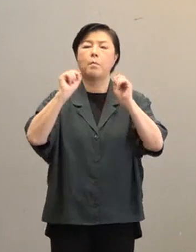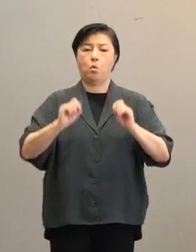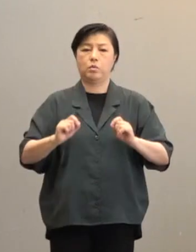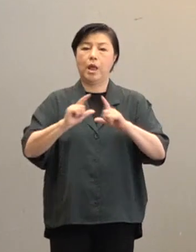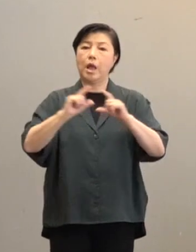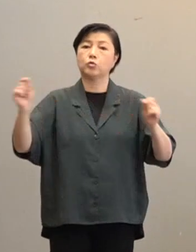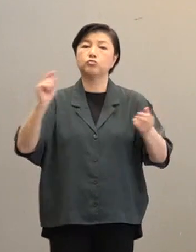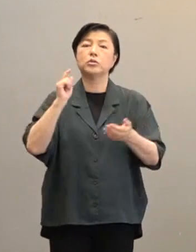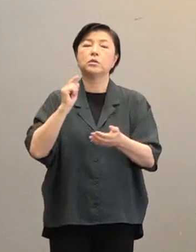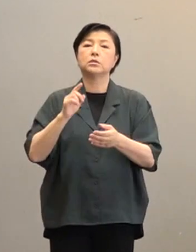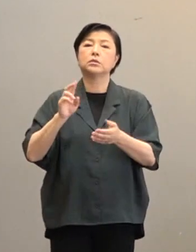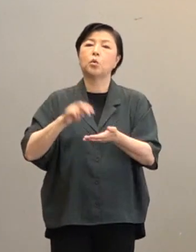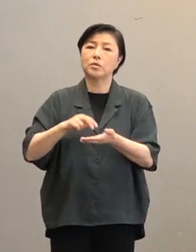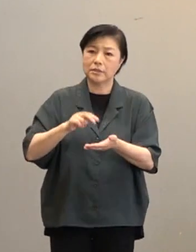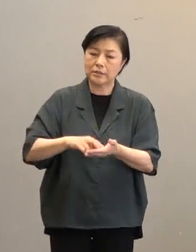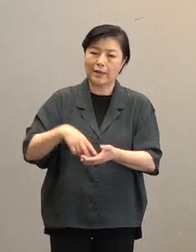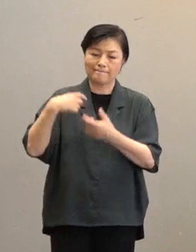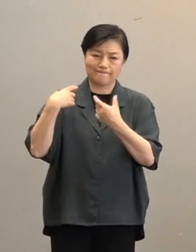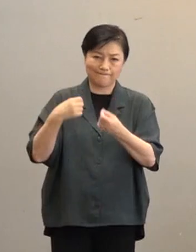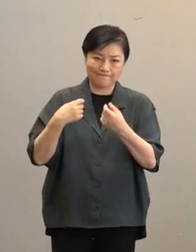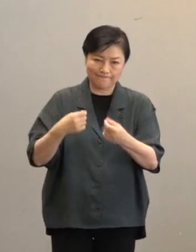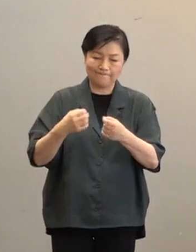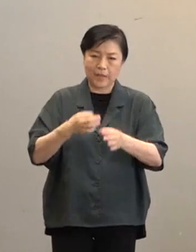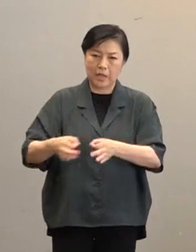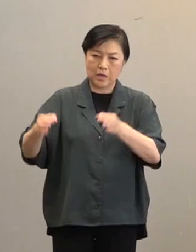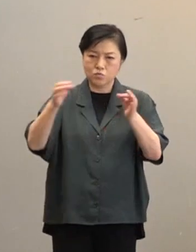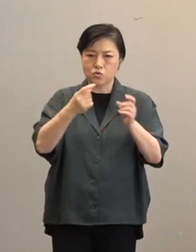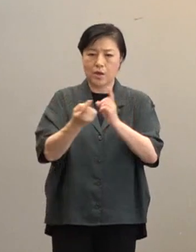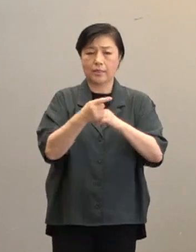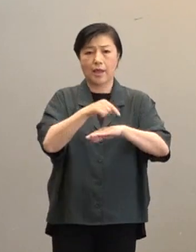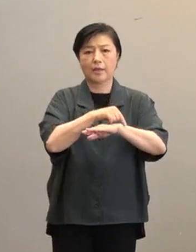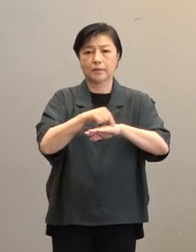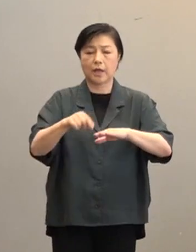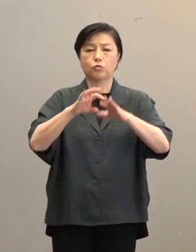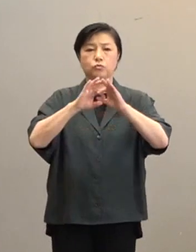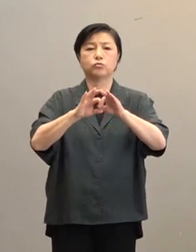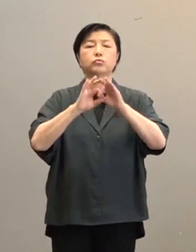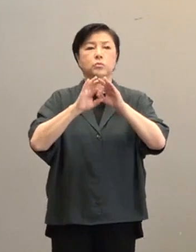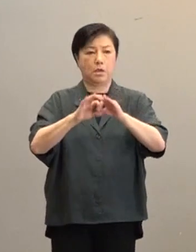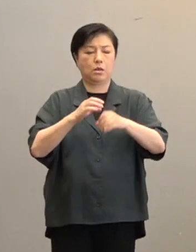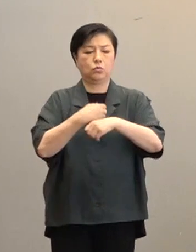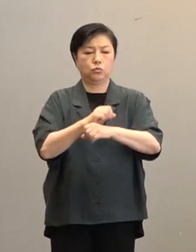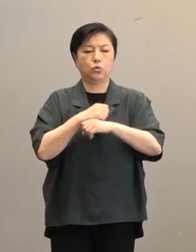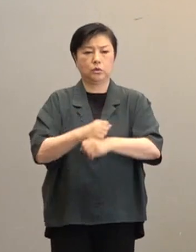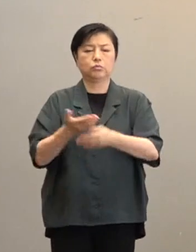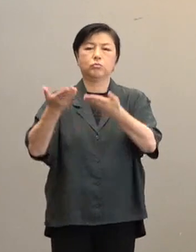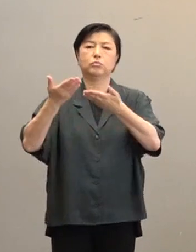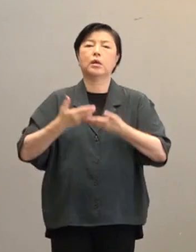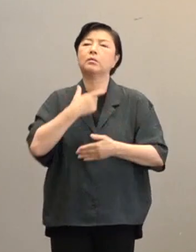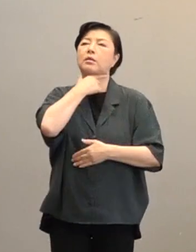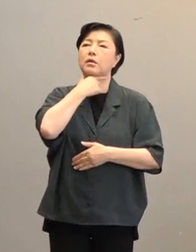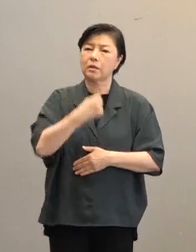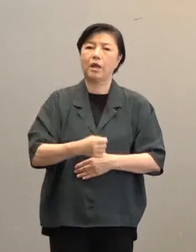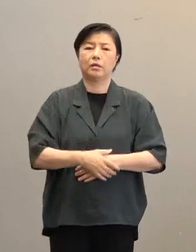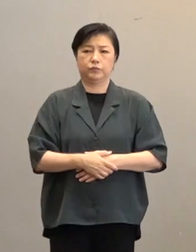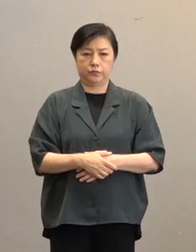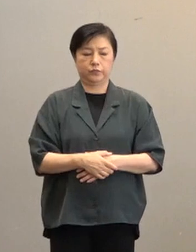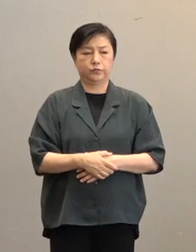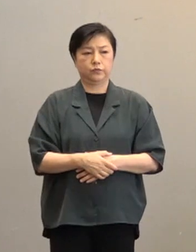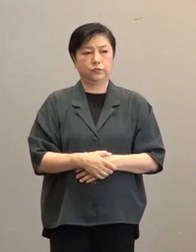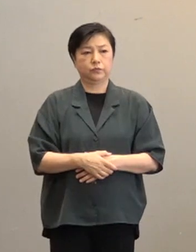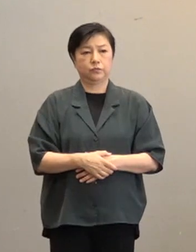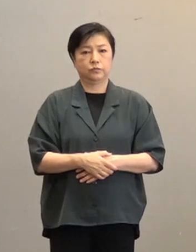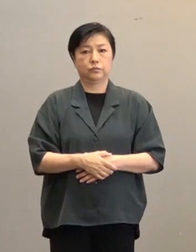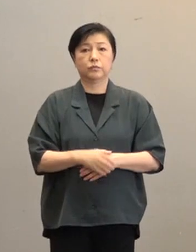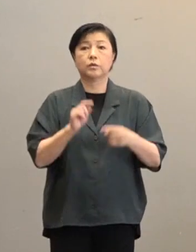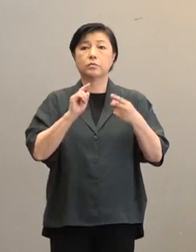国としてですね、しっかりとしたこうした物価高騰対策についてですね、取り組んでいただきたいというふうに思っています。